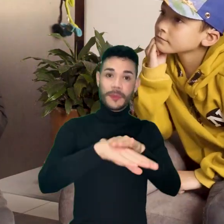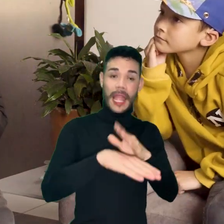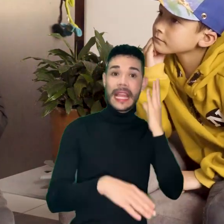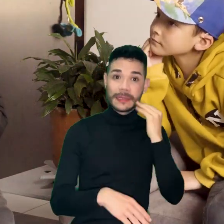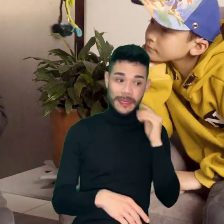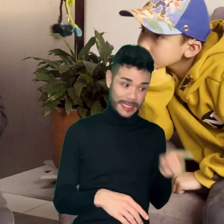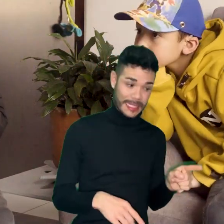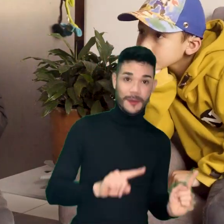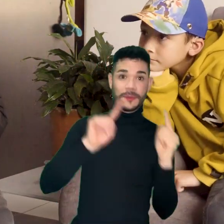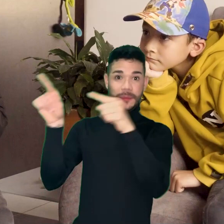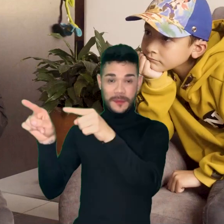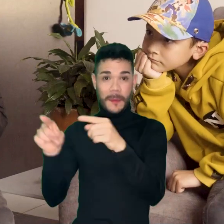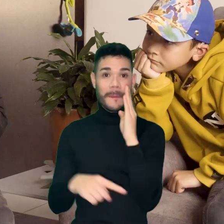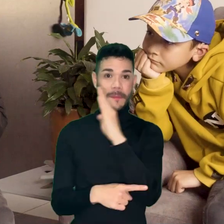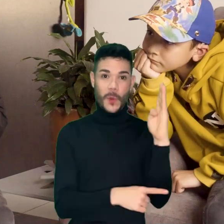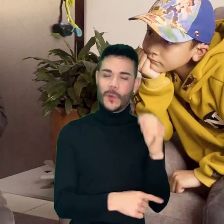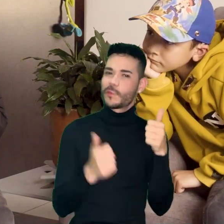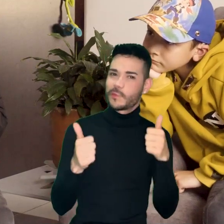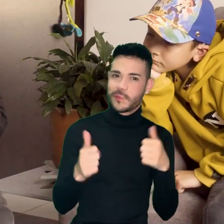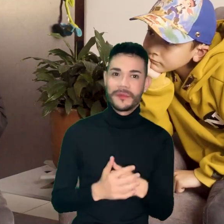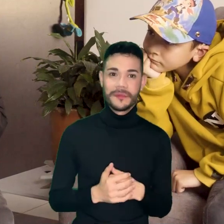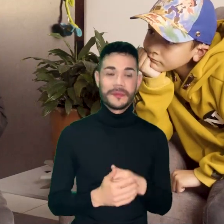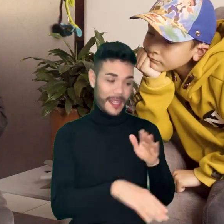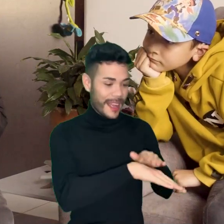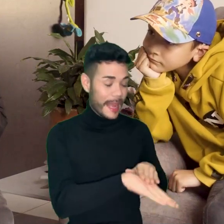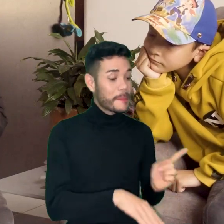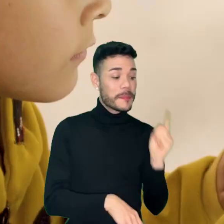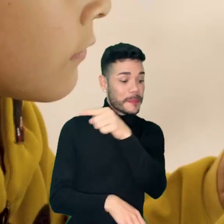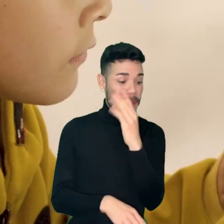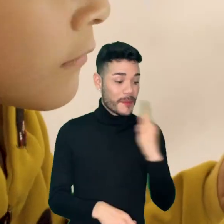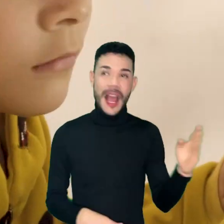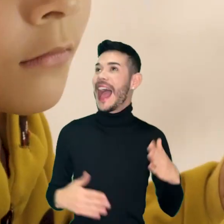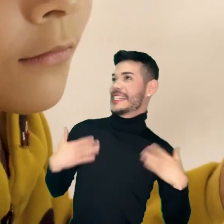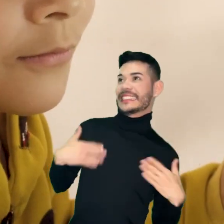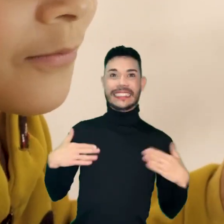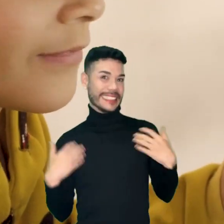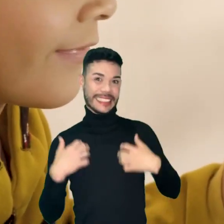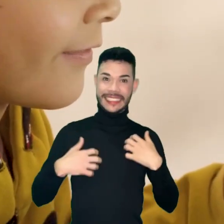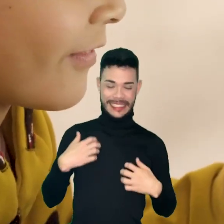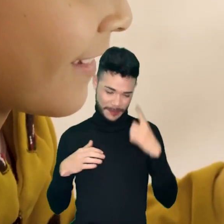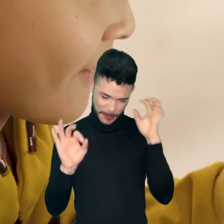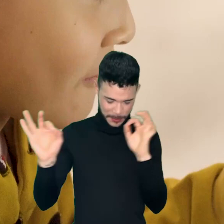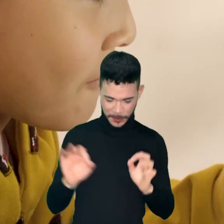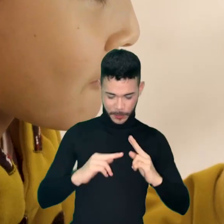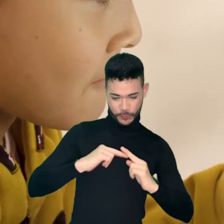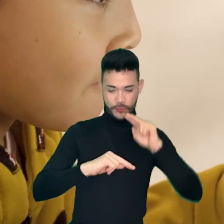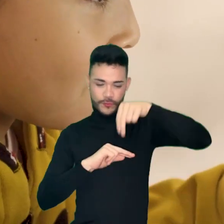para Juanjo es muy buena. Cuando se le dice a Juanjo que toque la biblioteca, él se emociona, se levanta temprano, se arregla y